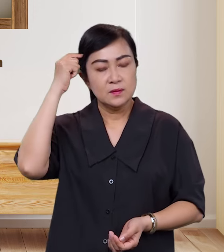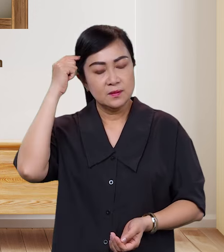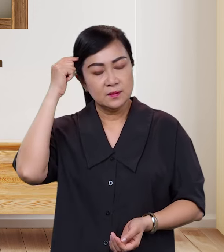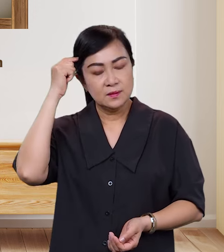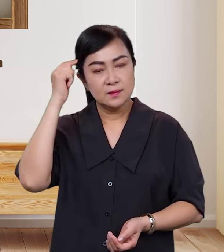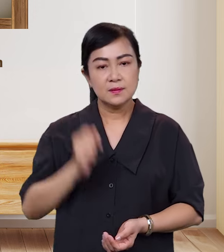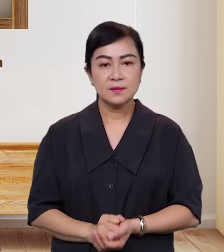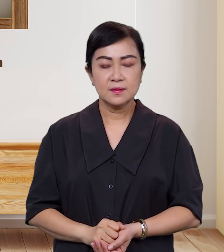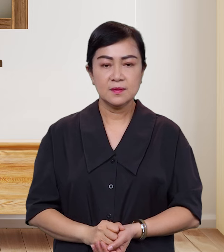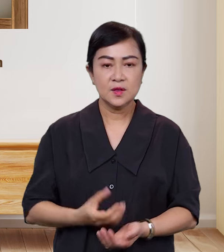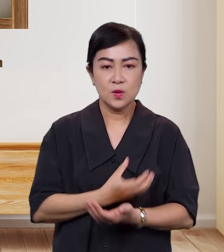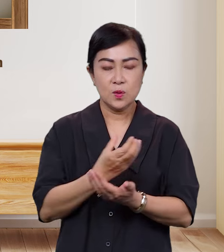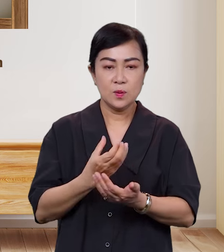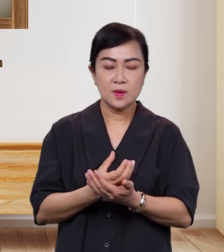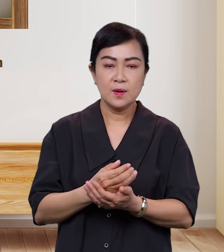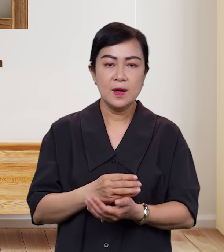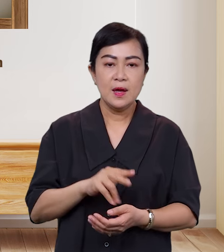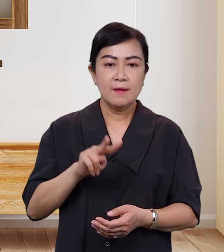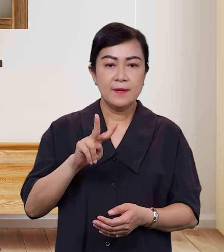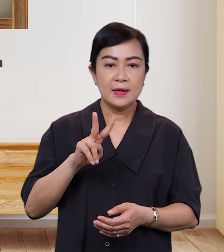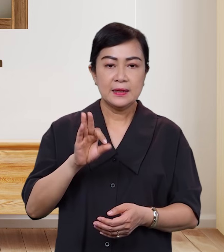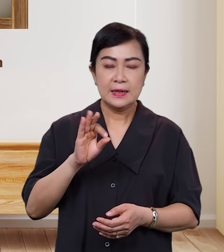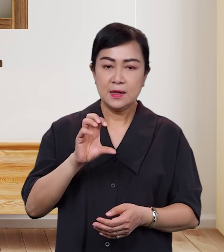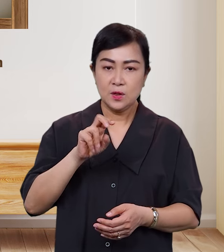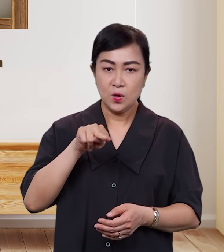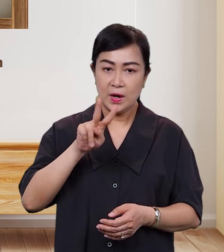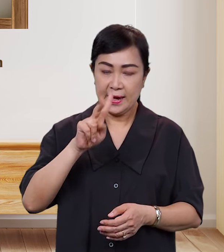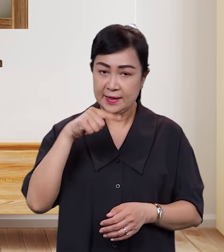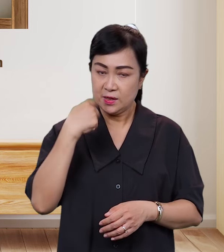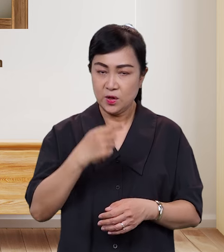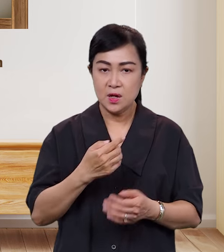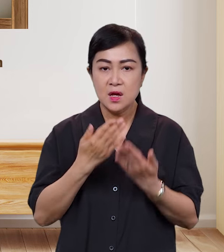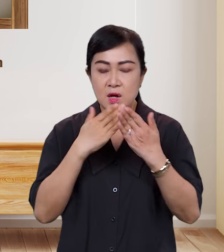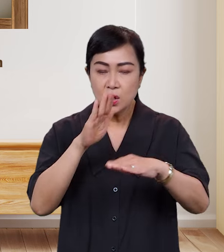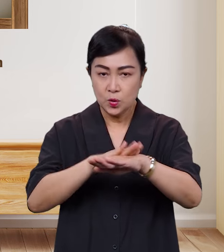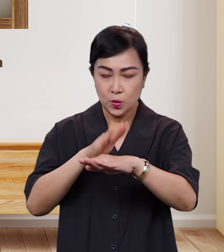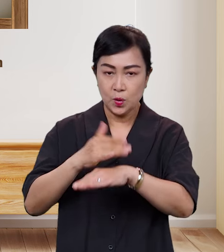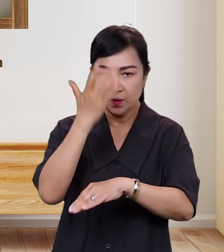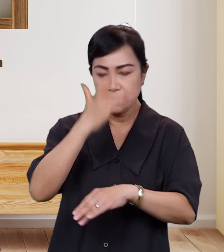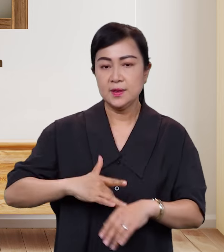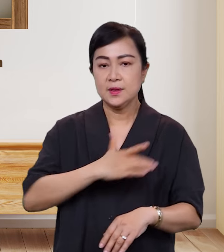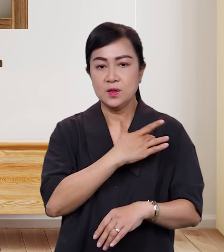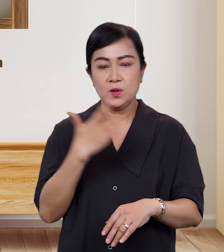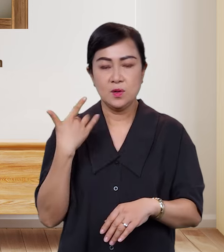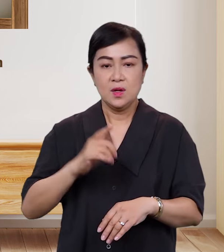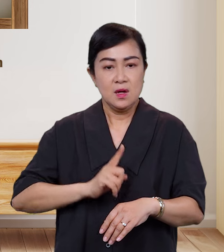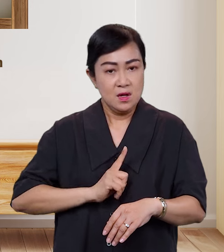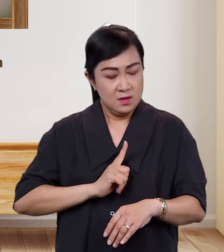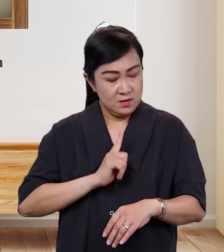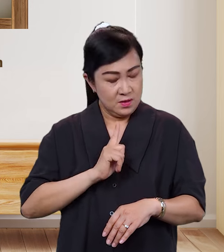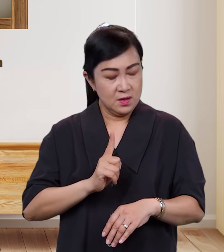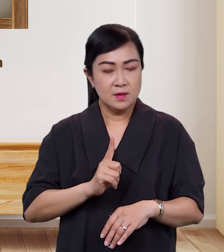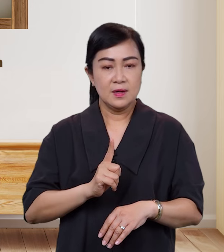Suy niệm. Công đồng Vaticano II nhấn mạnh rằng ơn gọi làm Kitô hữu từ bản